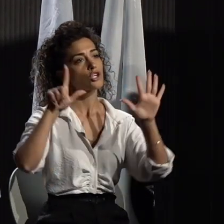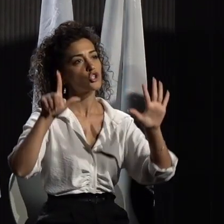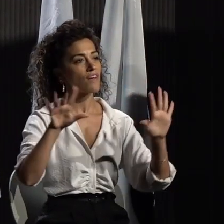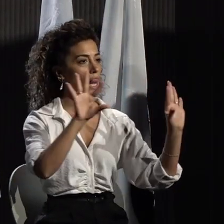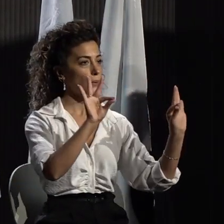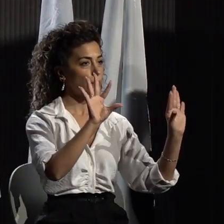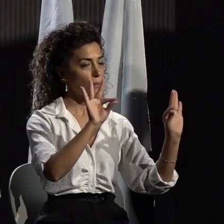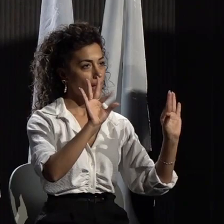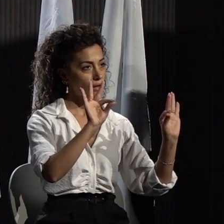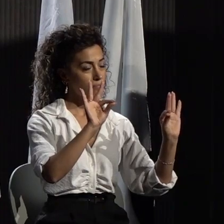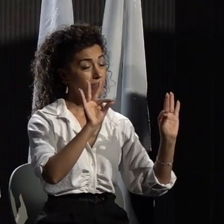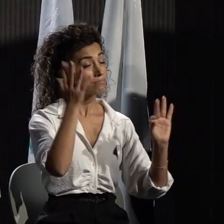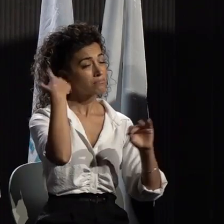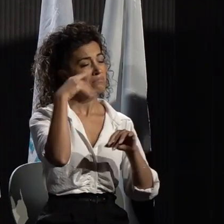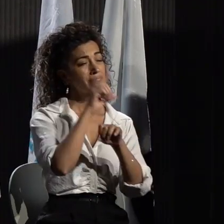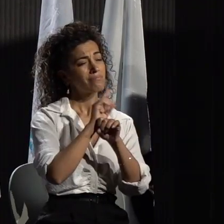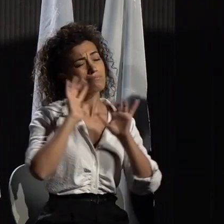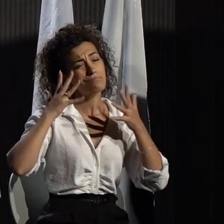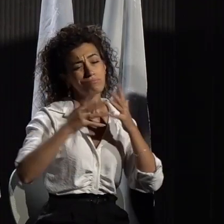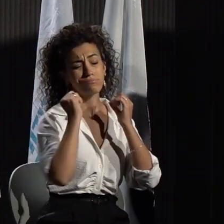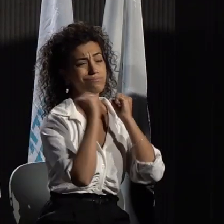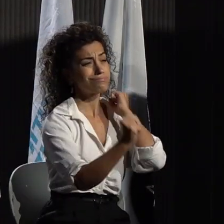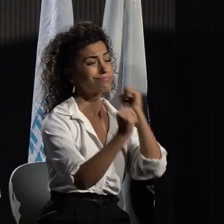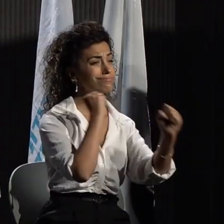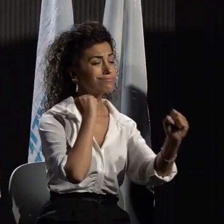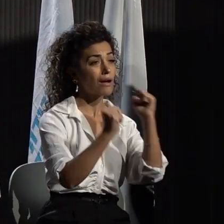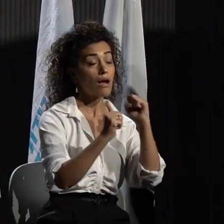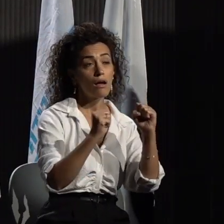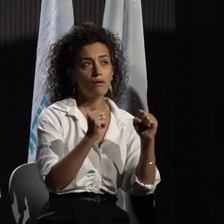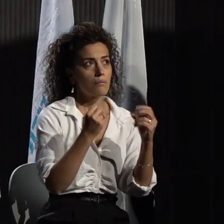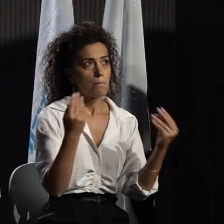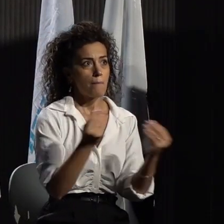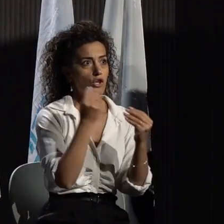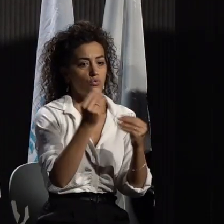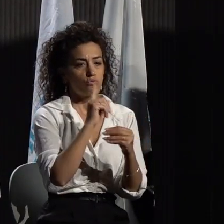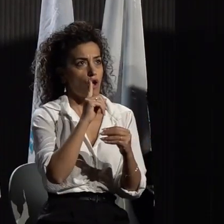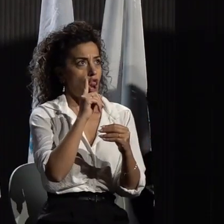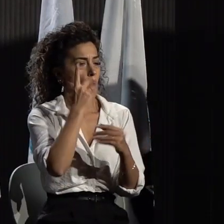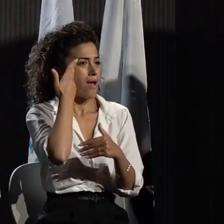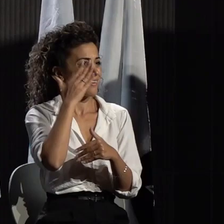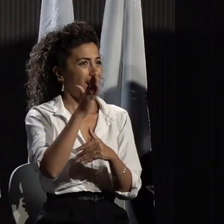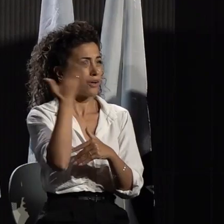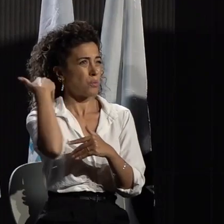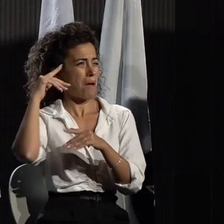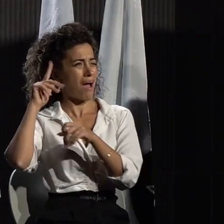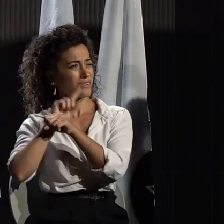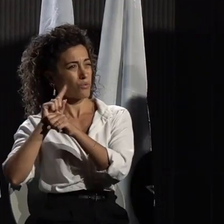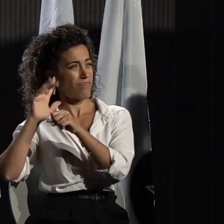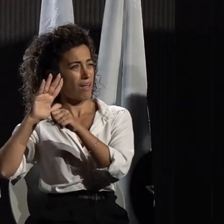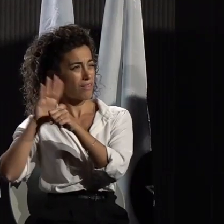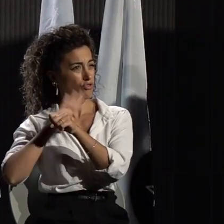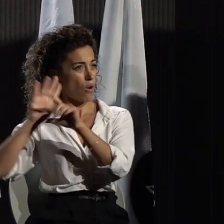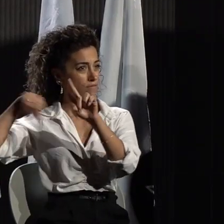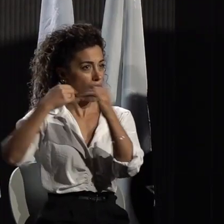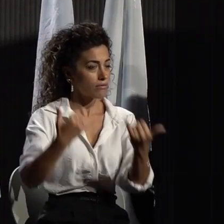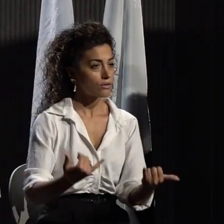באוקטובר במהלכה בכו יהודים באופן ובהיקף כמותם לא ידענו מאז השואה הקריאה לעולם